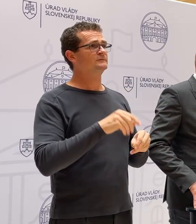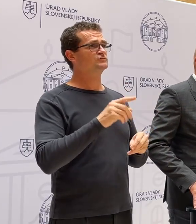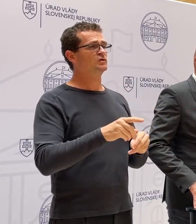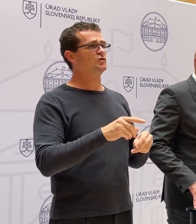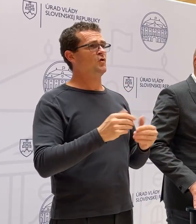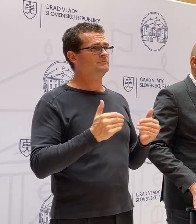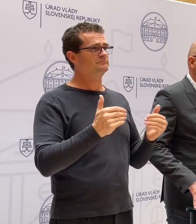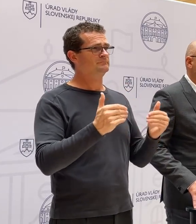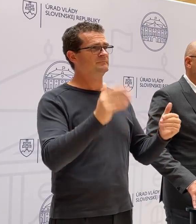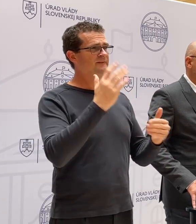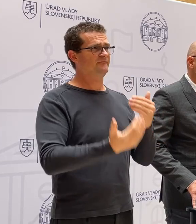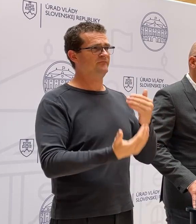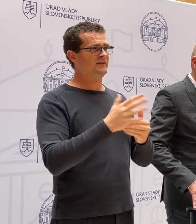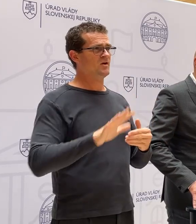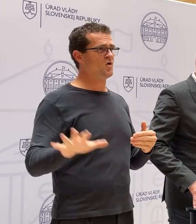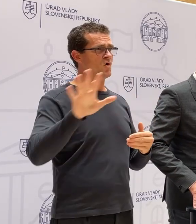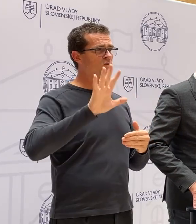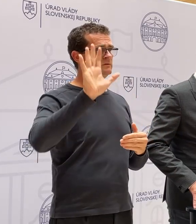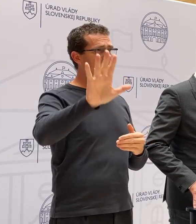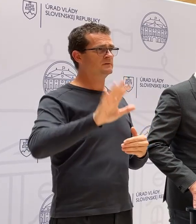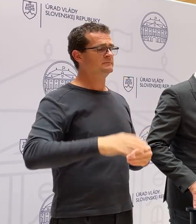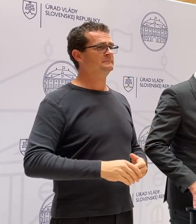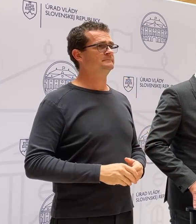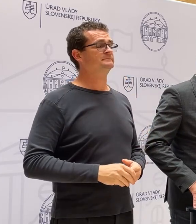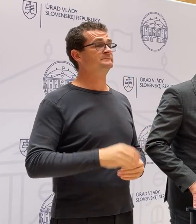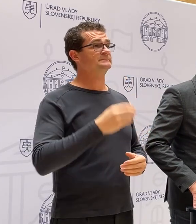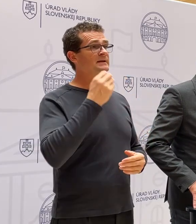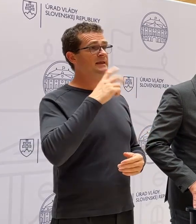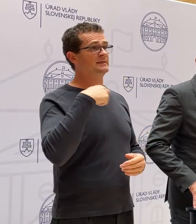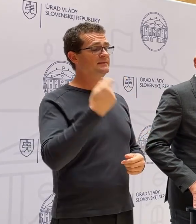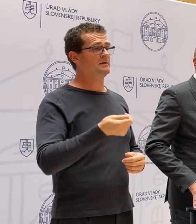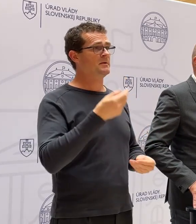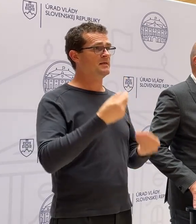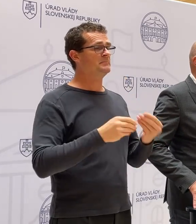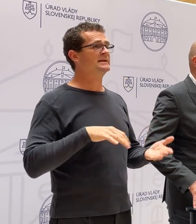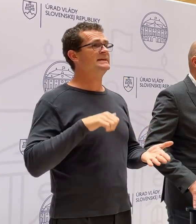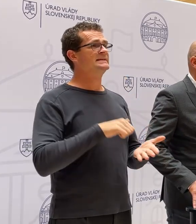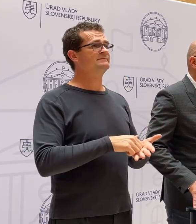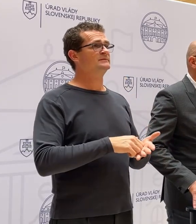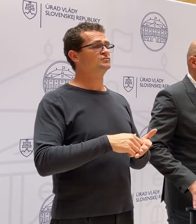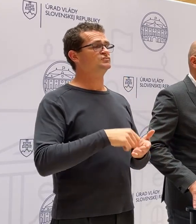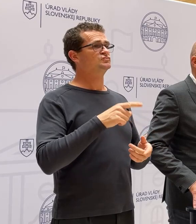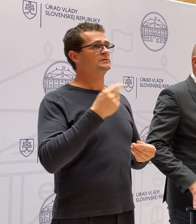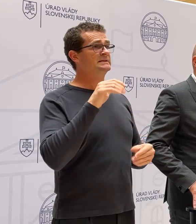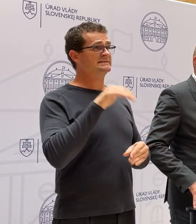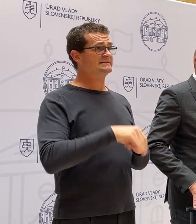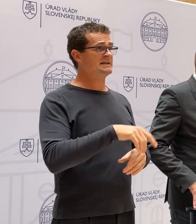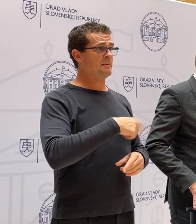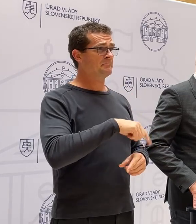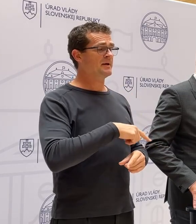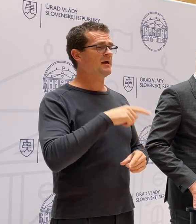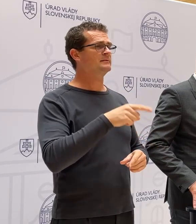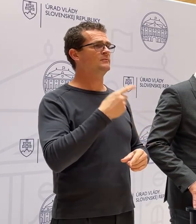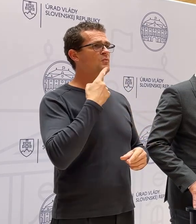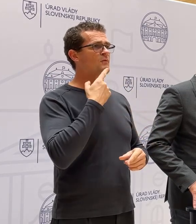dôsledne tlačíme na východ. A ak dáme napríklad investičné stimuly aj na západe,